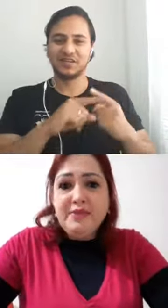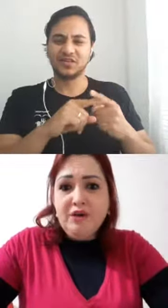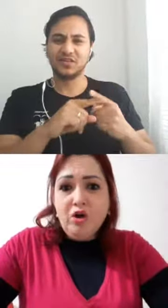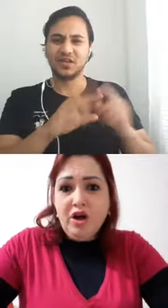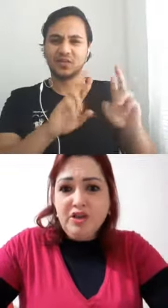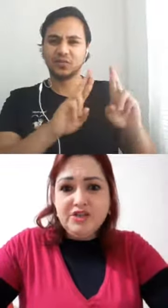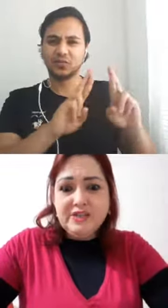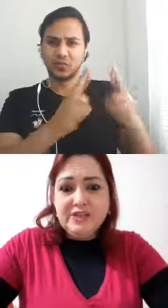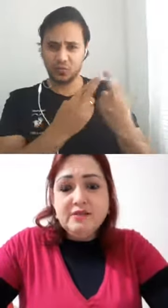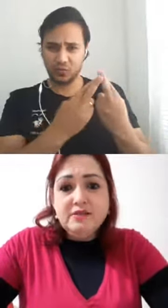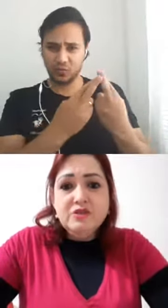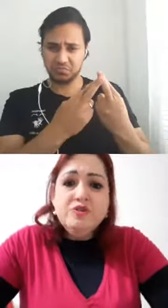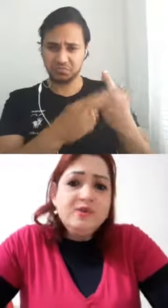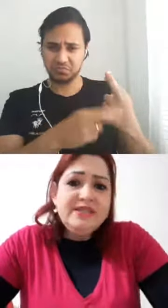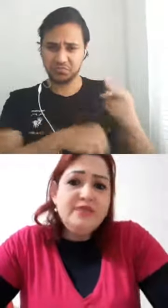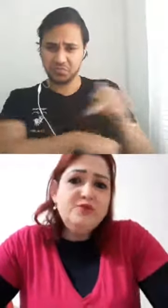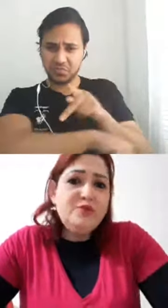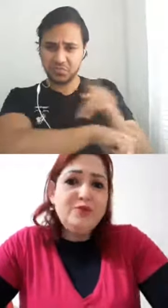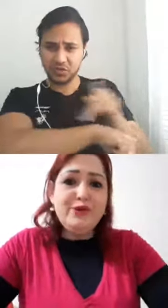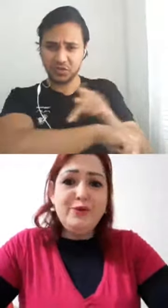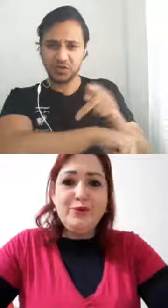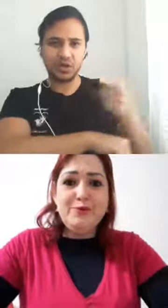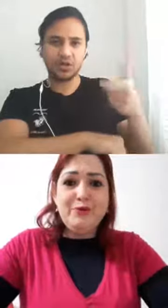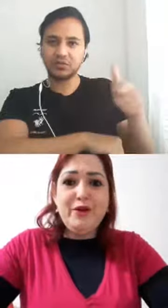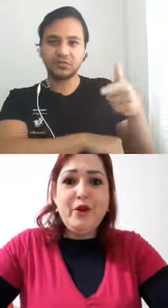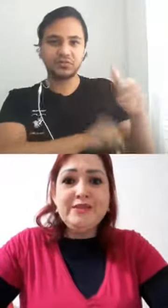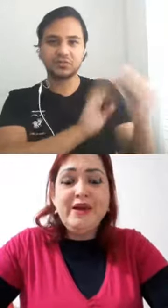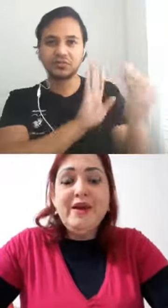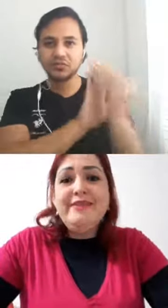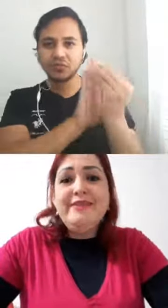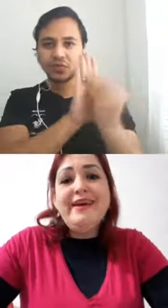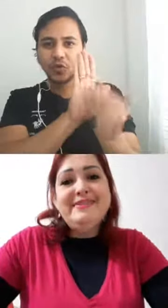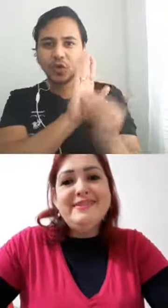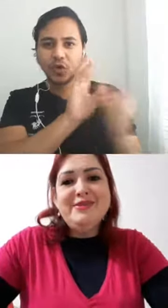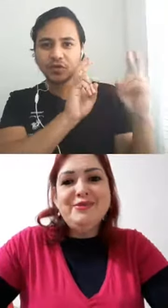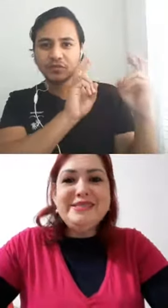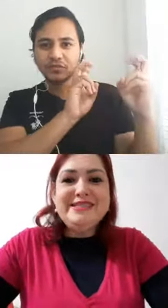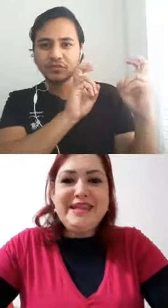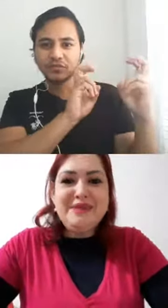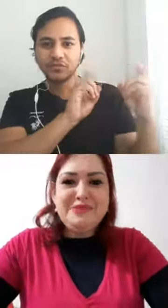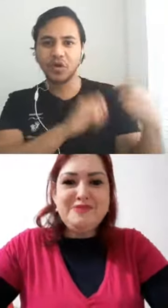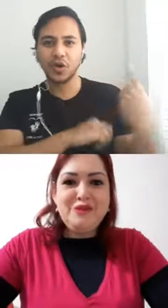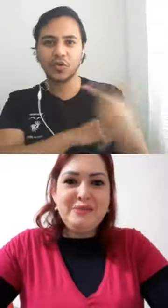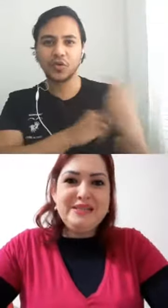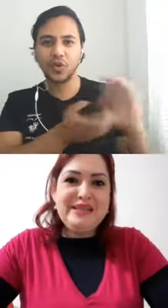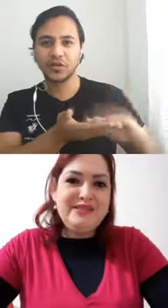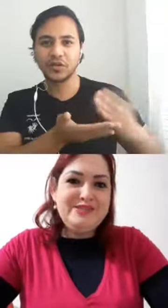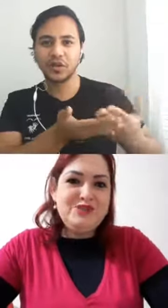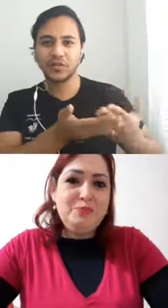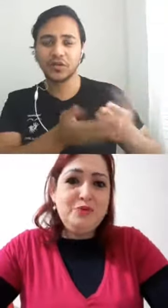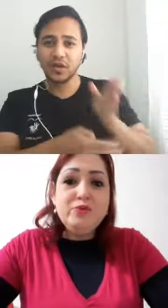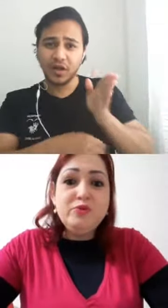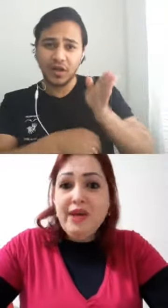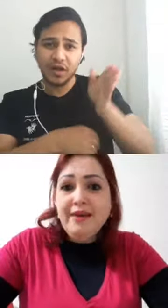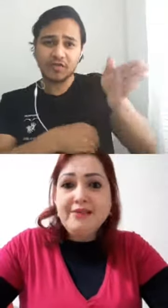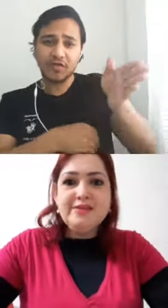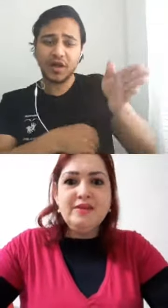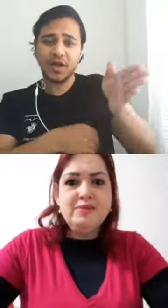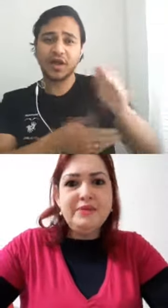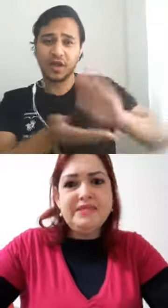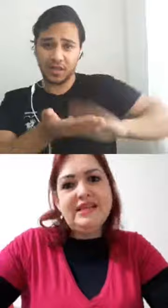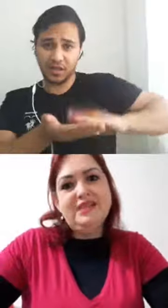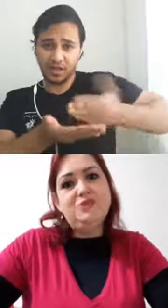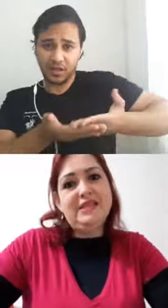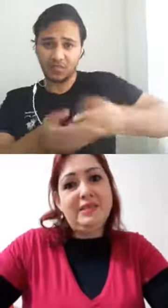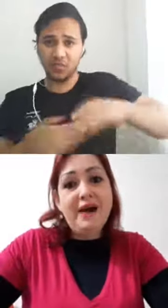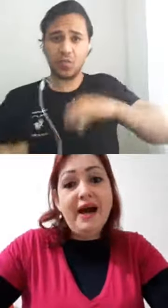reuniões pedagógicas, nós nunca temos um conteúdo para nós. Daí, assim, os intérpretes vão para salas de português,